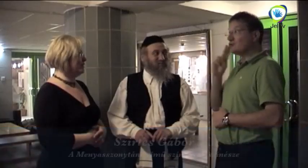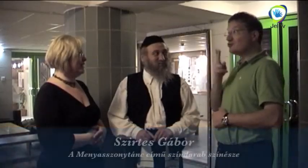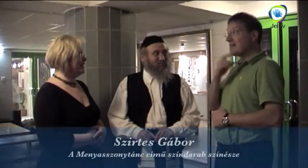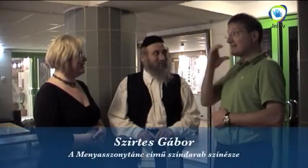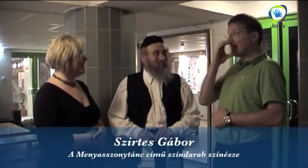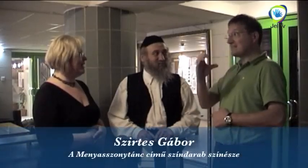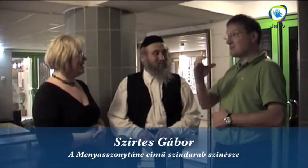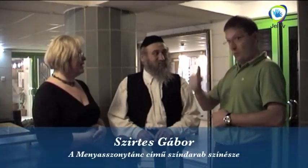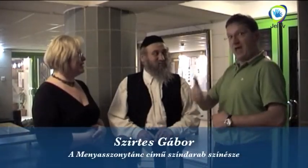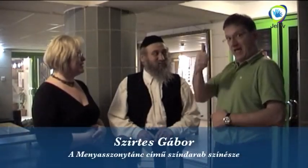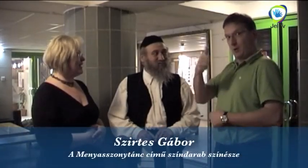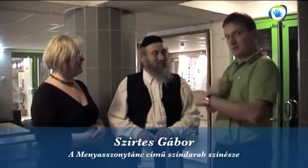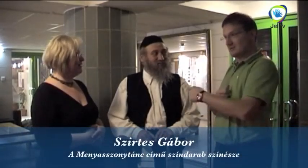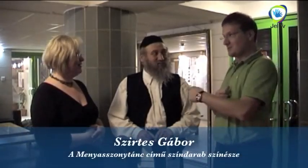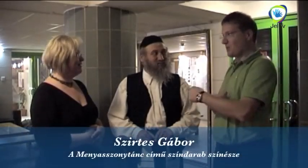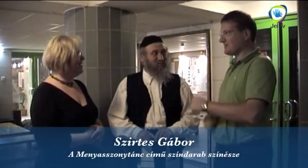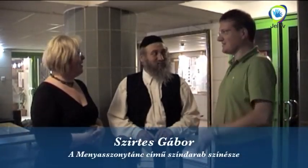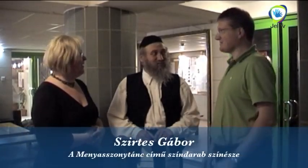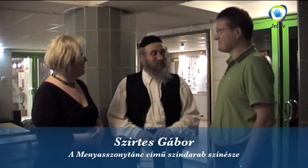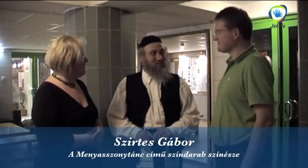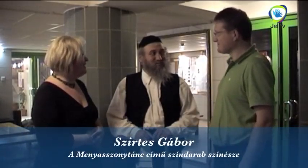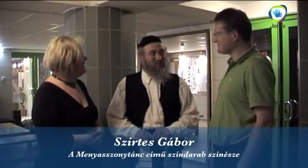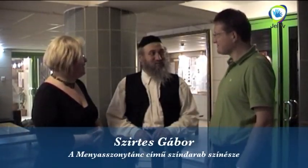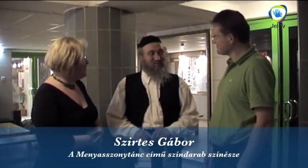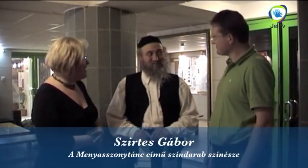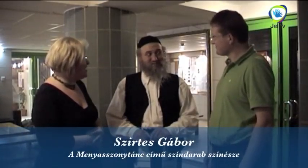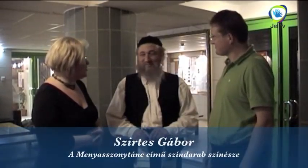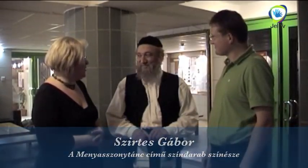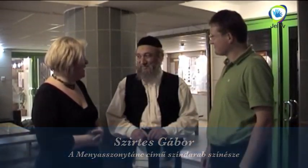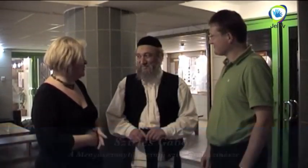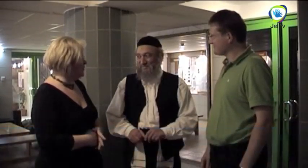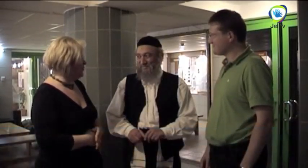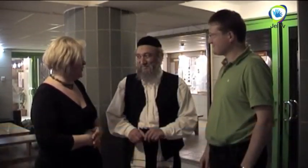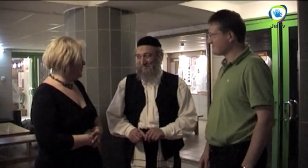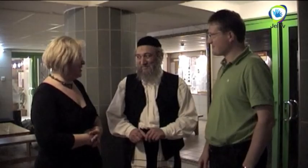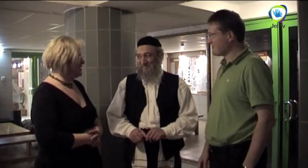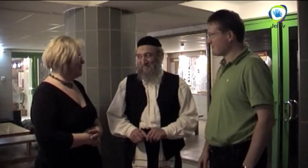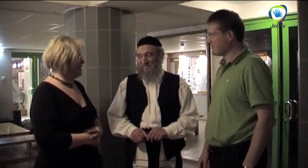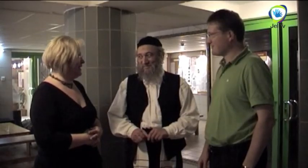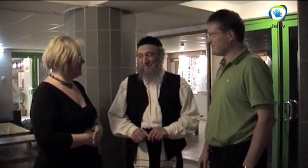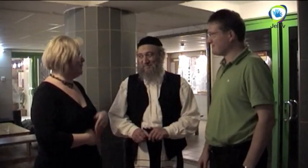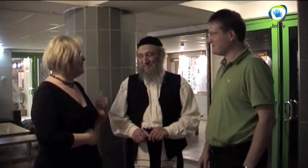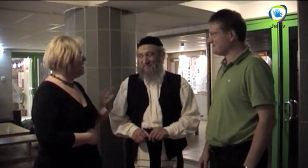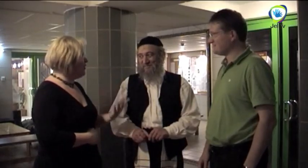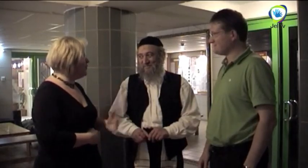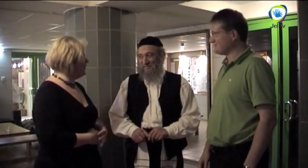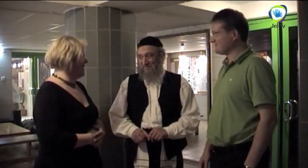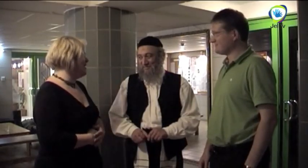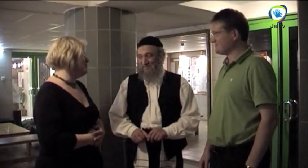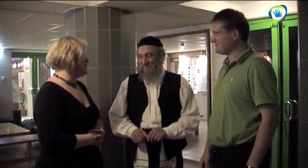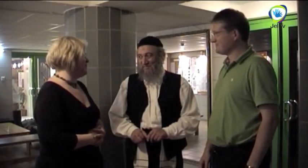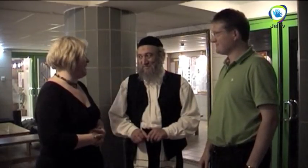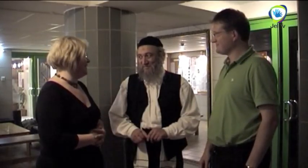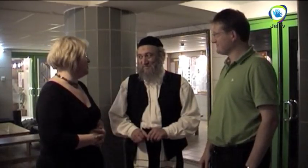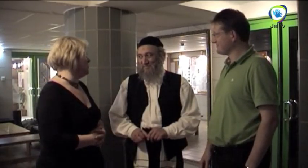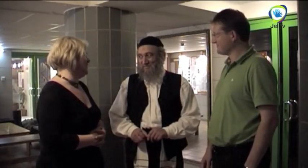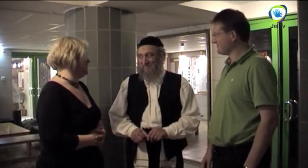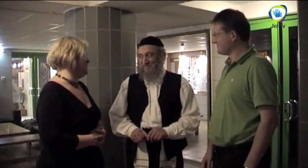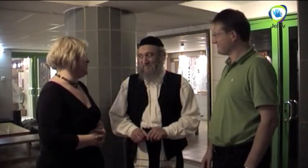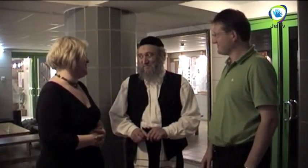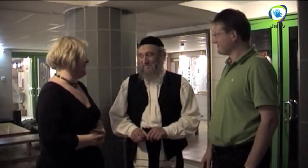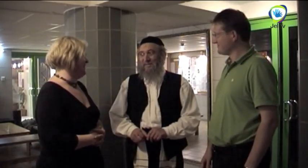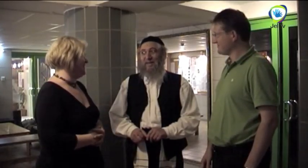kérdést követnék, hiszen én a belső látásról vagy a személyesen. Ön össze lát